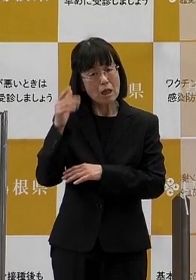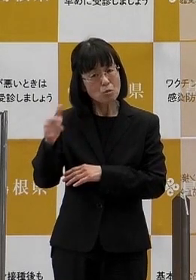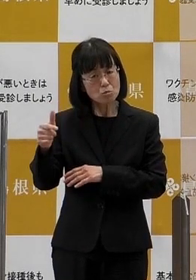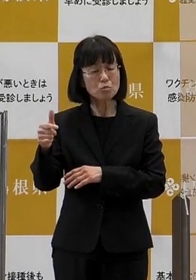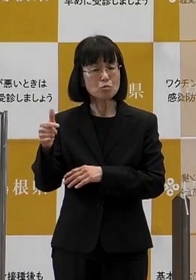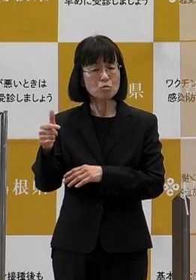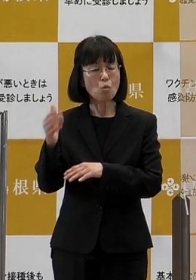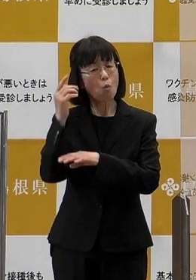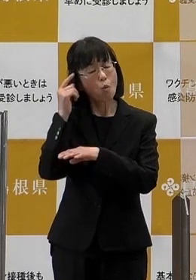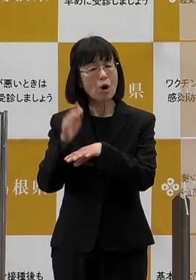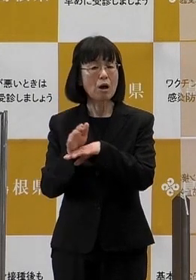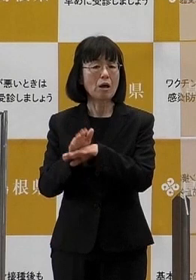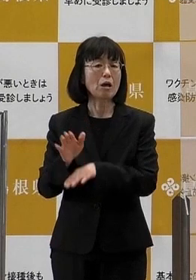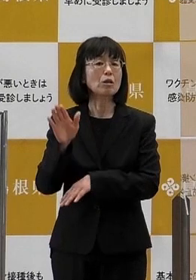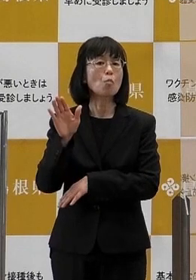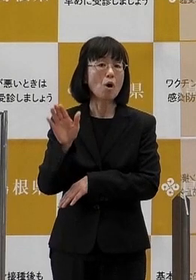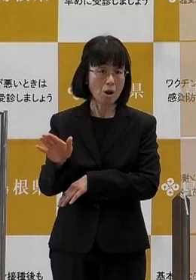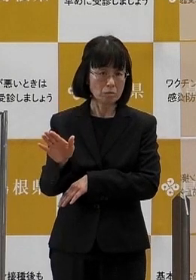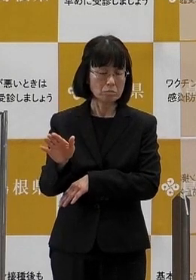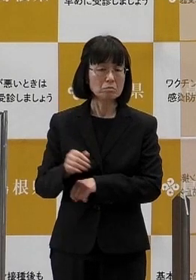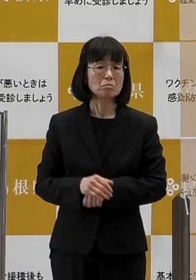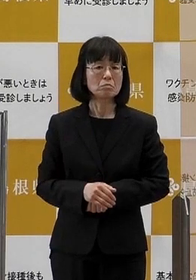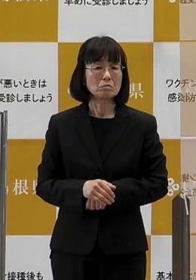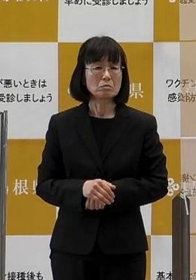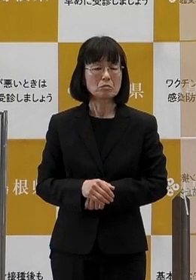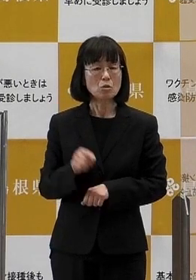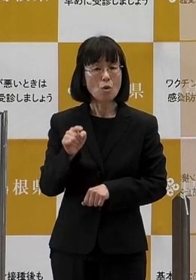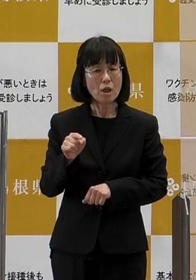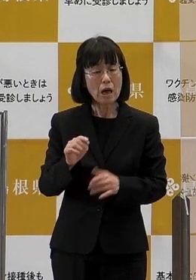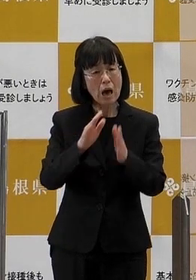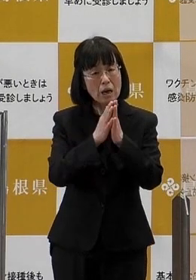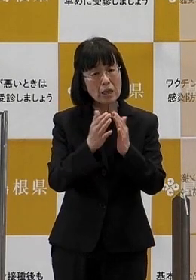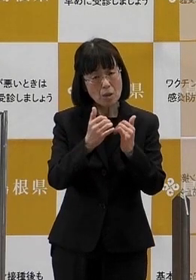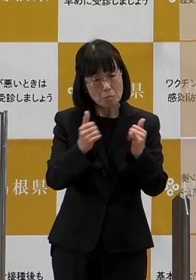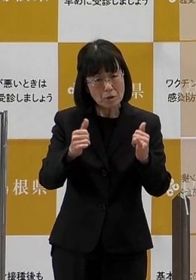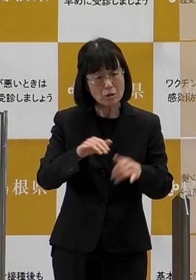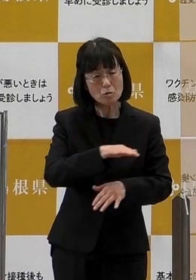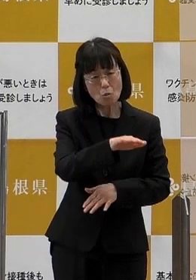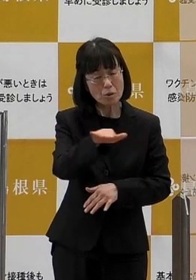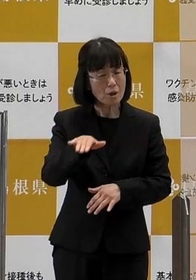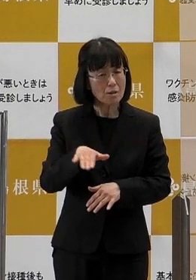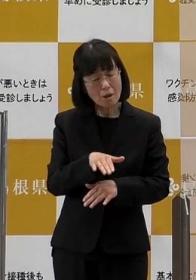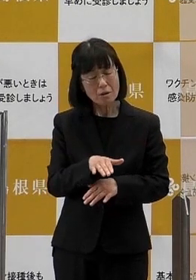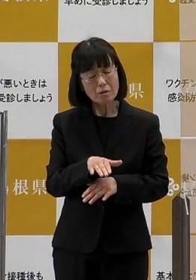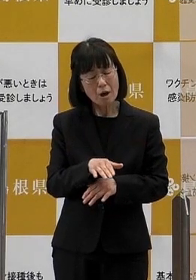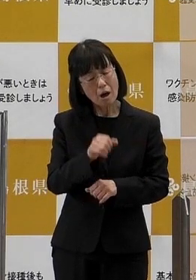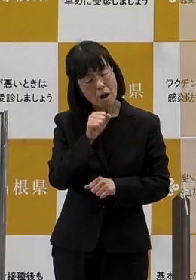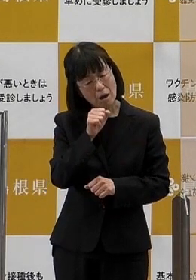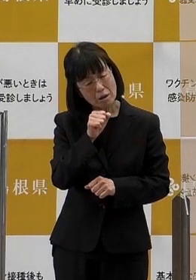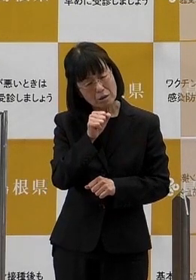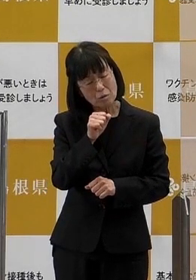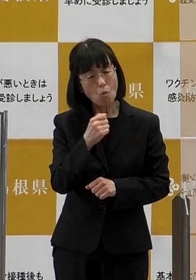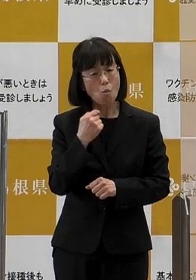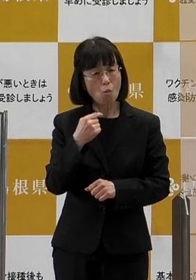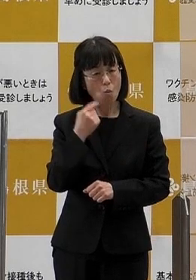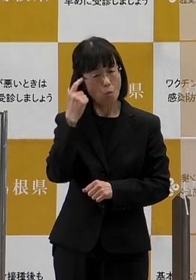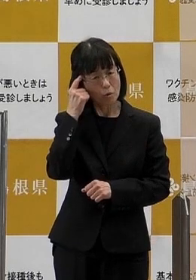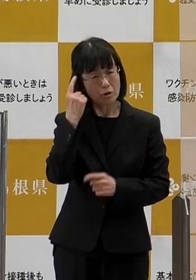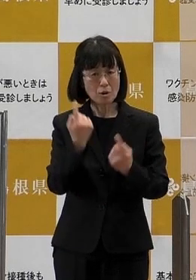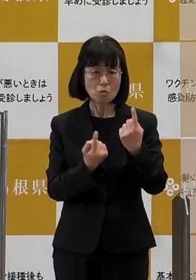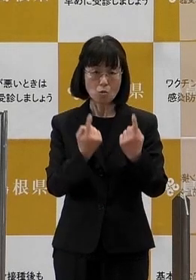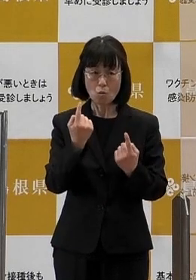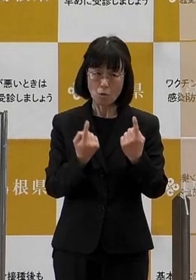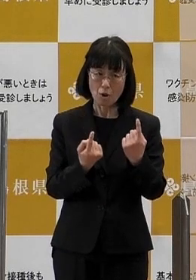います。でもそれが県民の皆さんが望まれている姿かというと、そんなことはないでしょう。